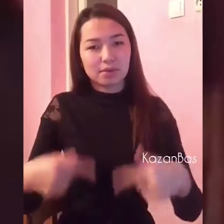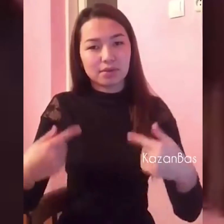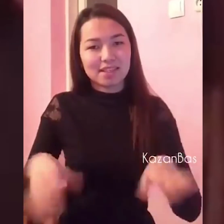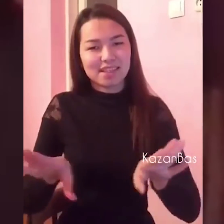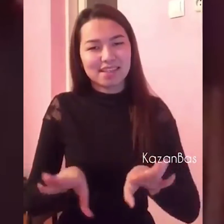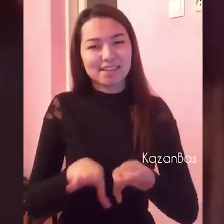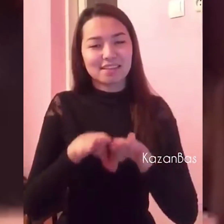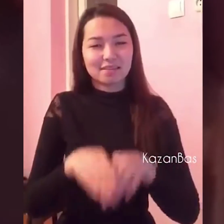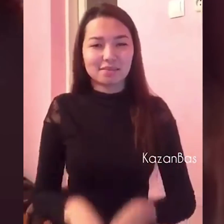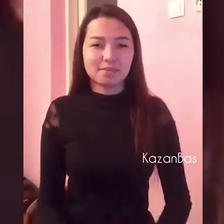más canta.